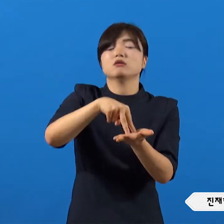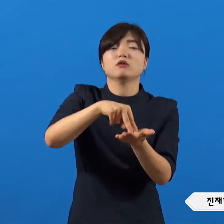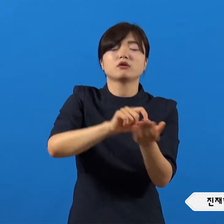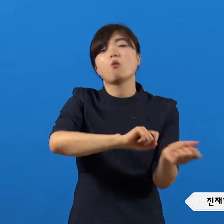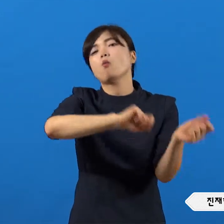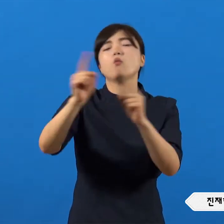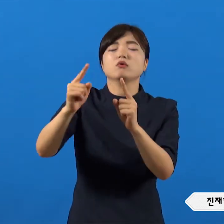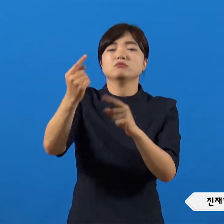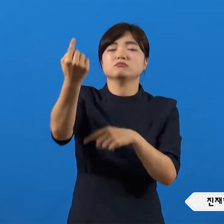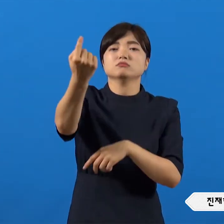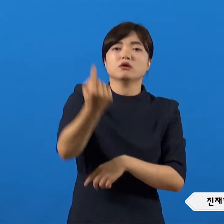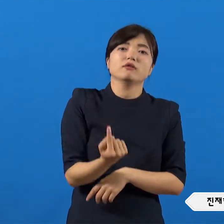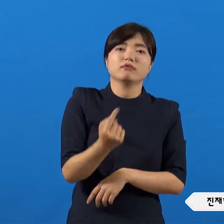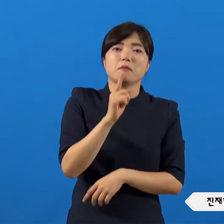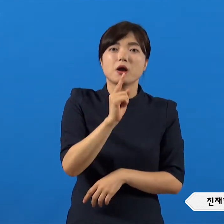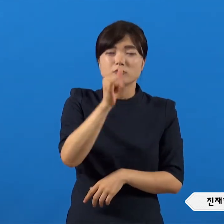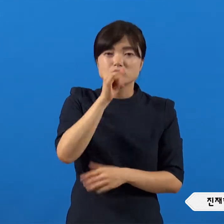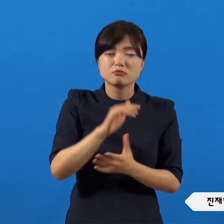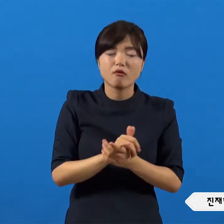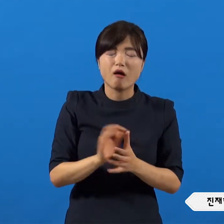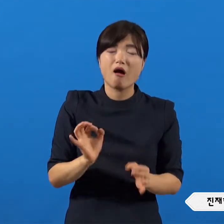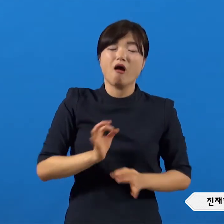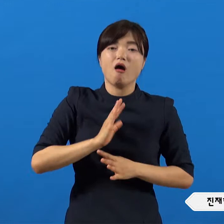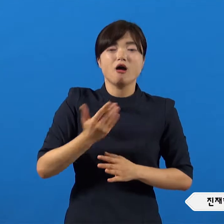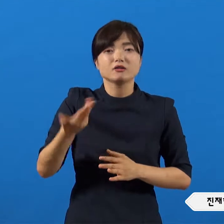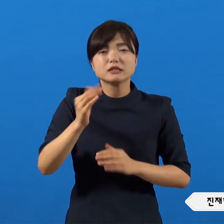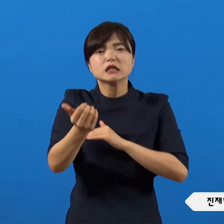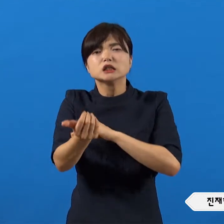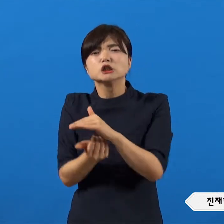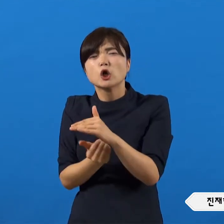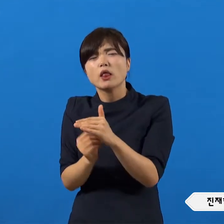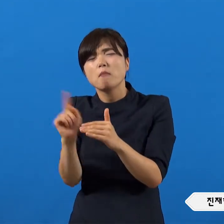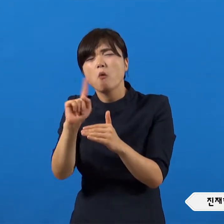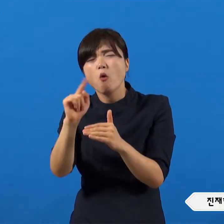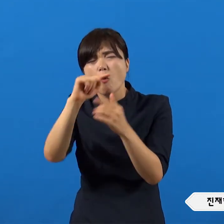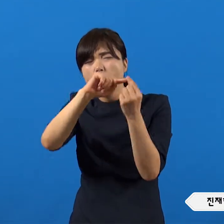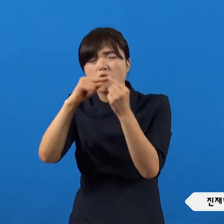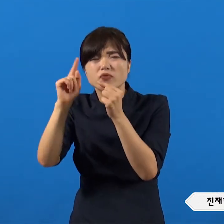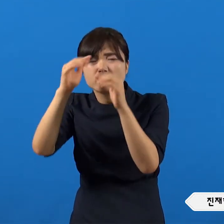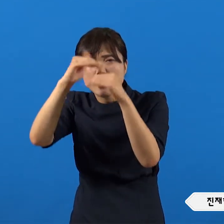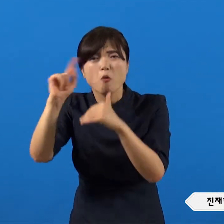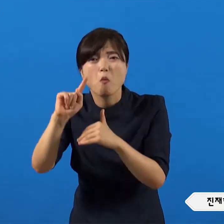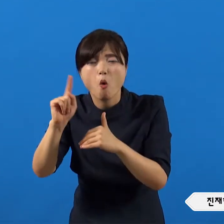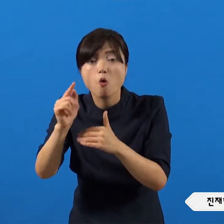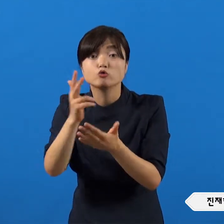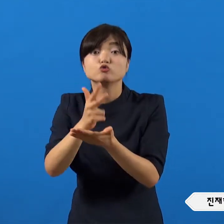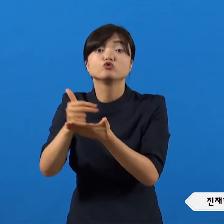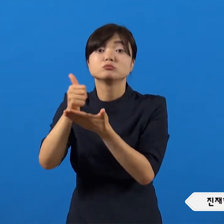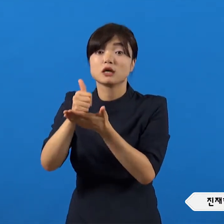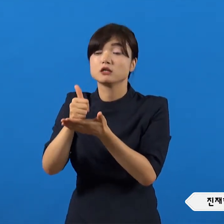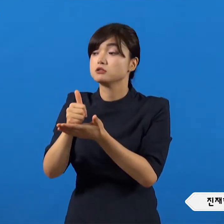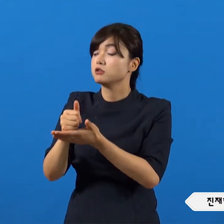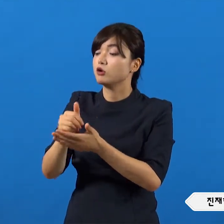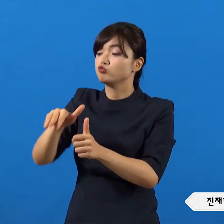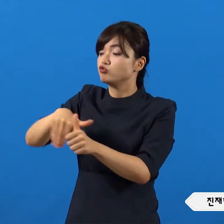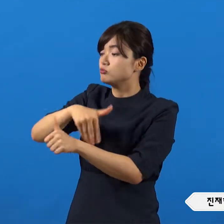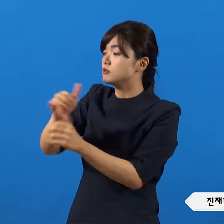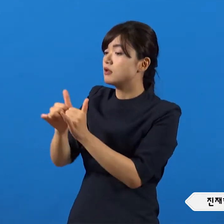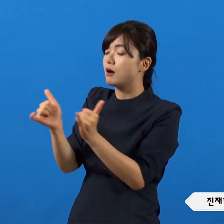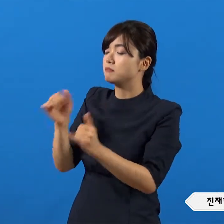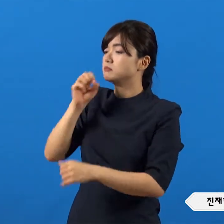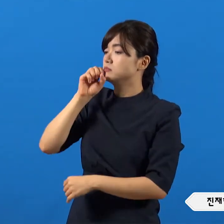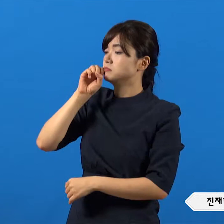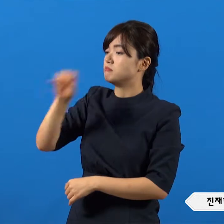놀라운 기적입니까? 그런데 바로 그 전에 어떤 말씀이 있어요? 주님께서 주위에 있는 자들에게